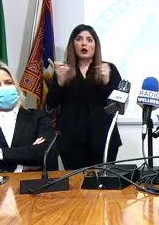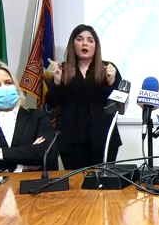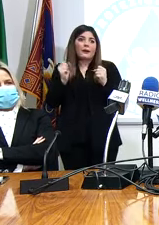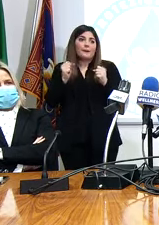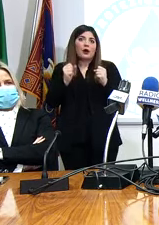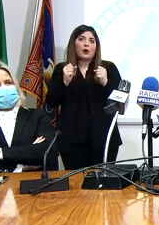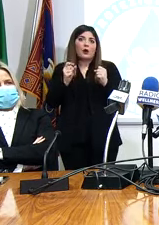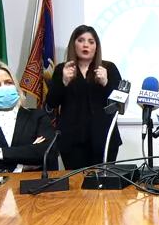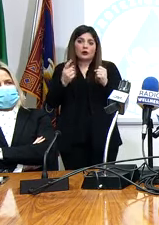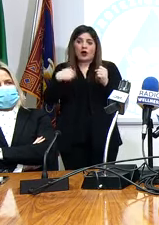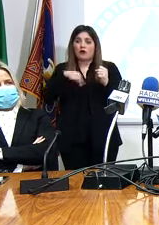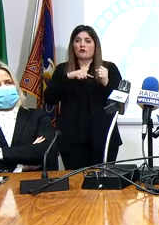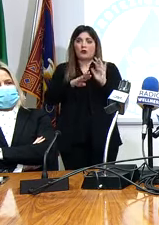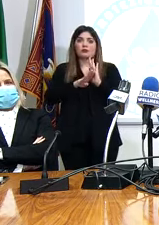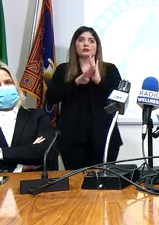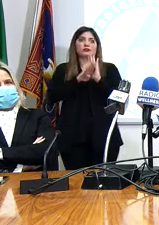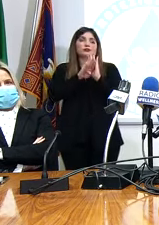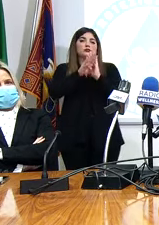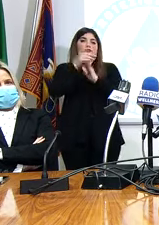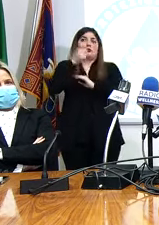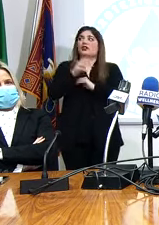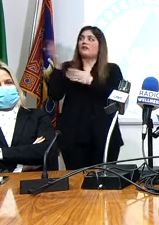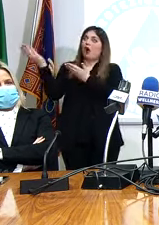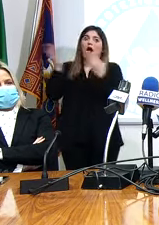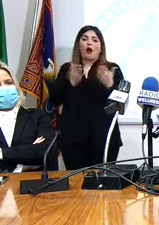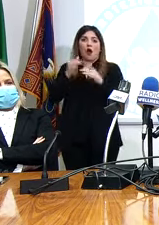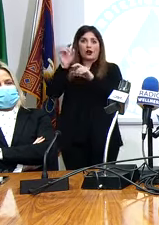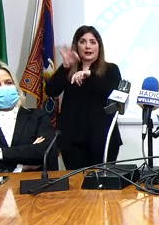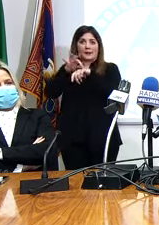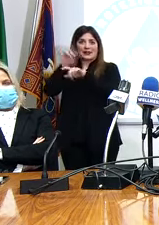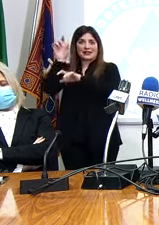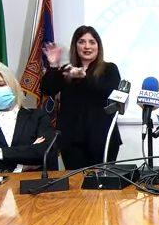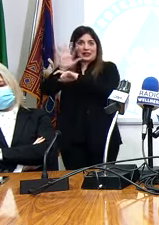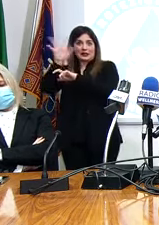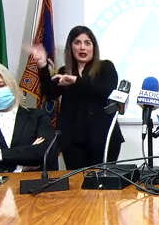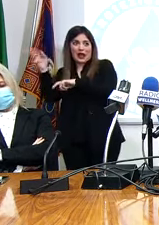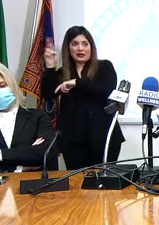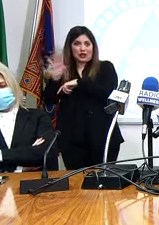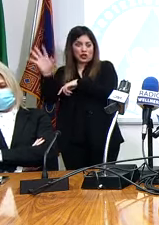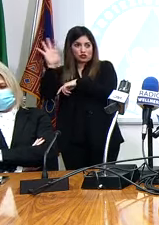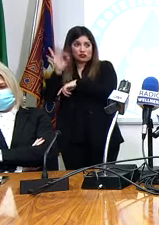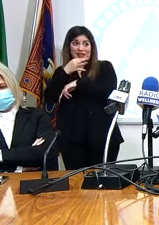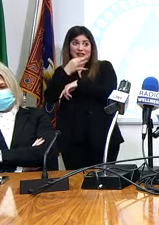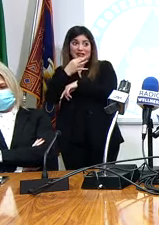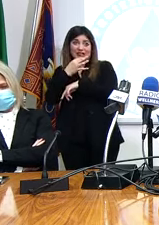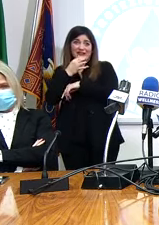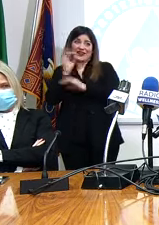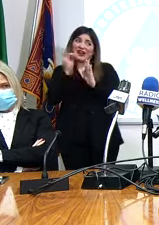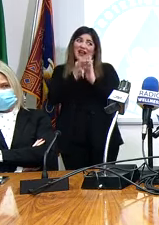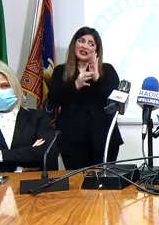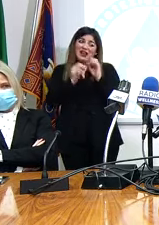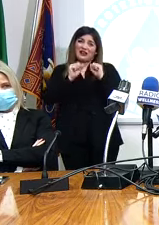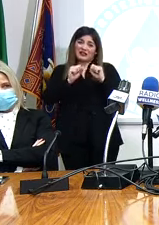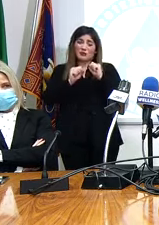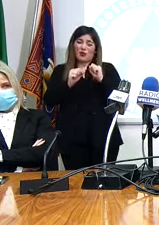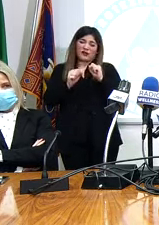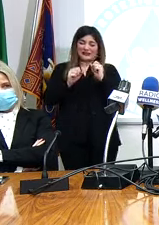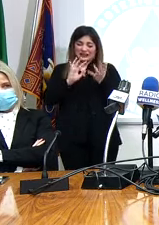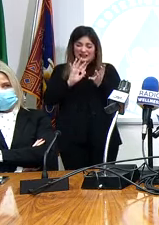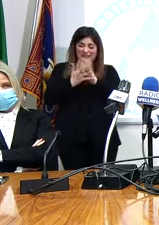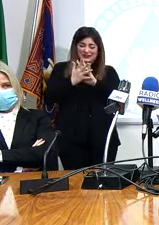con come dire, l'accoglimento di pazienti dalle altre regioni e quindi possa falsare i dati. Questa è la prima domanda che pongo a